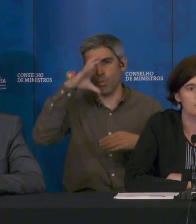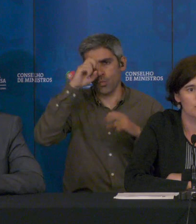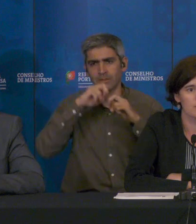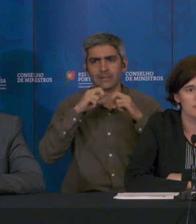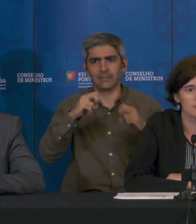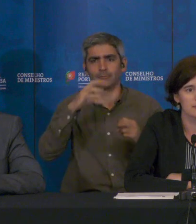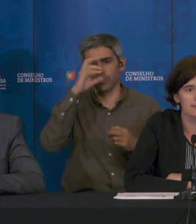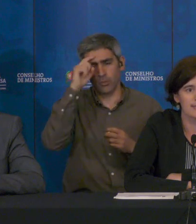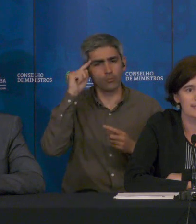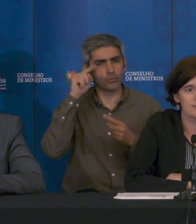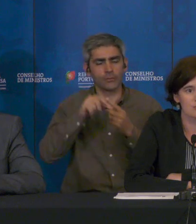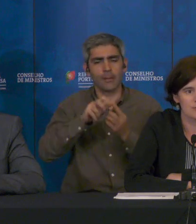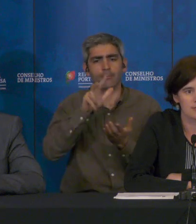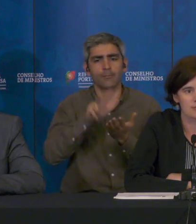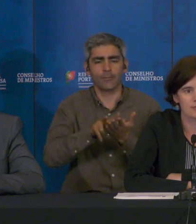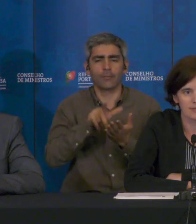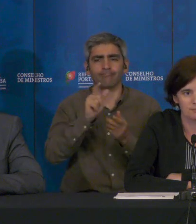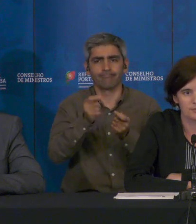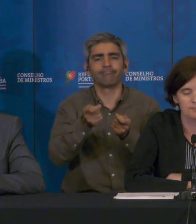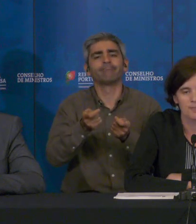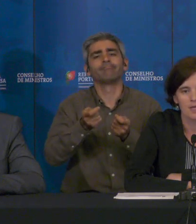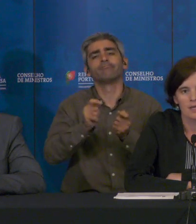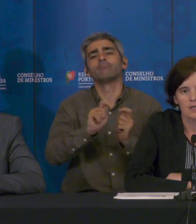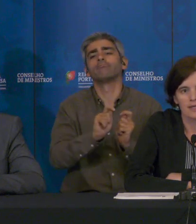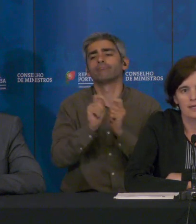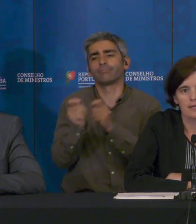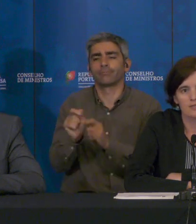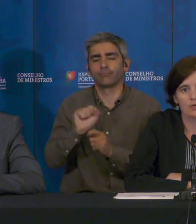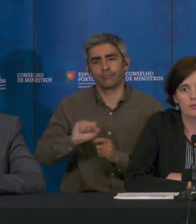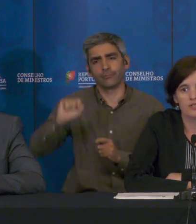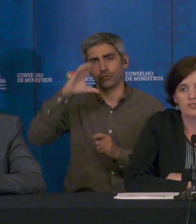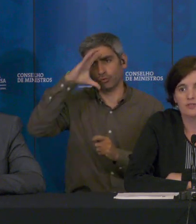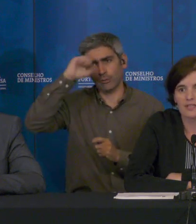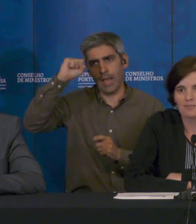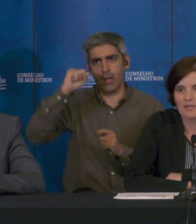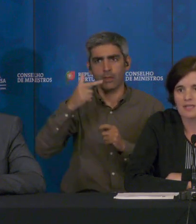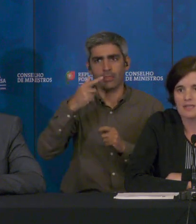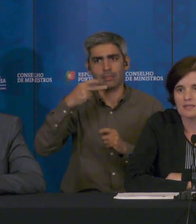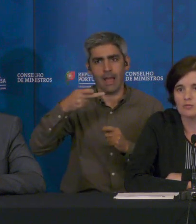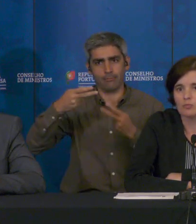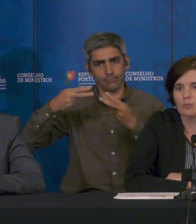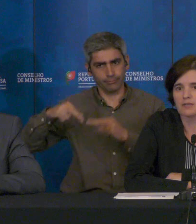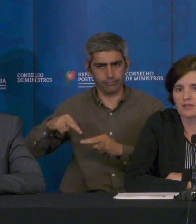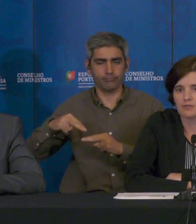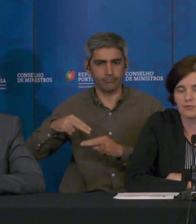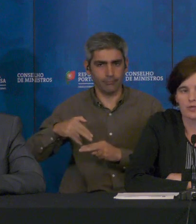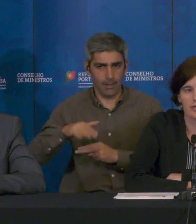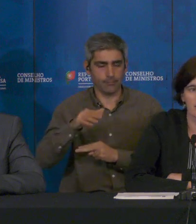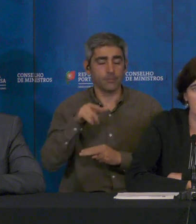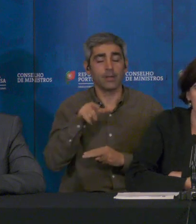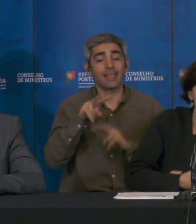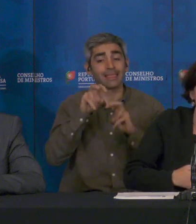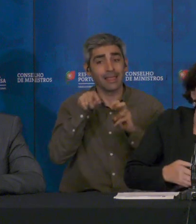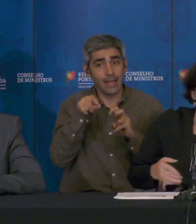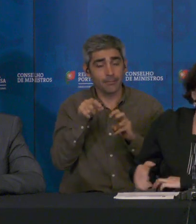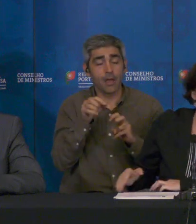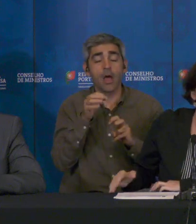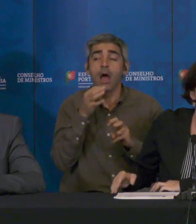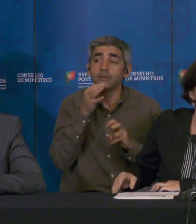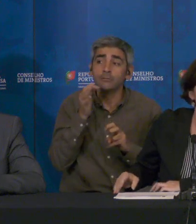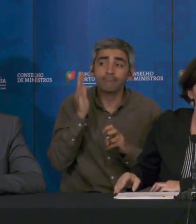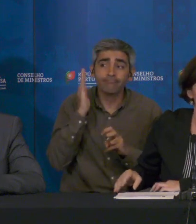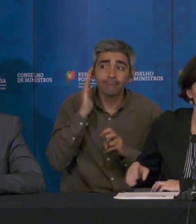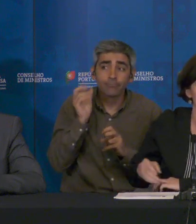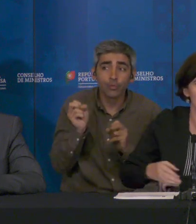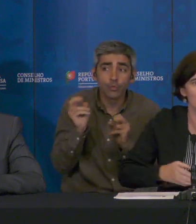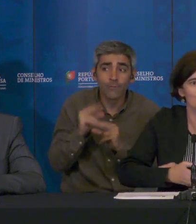o diploma da nacionalização da TAP. Sobre este tema e no momento em que existirem novidades, o